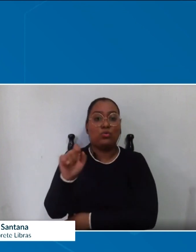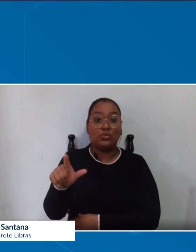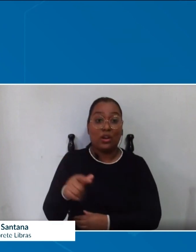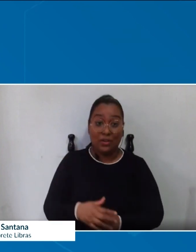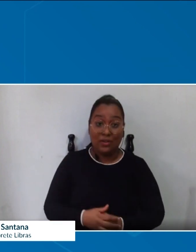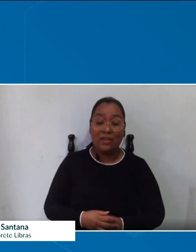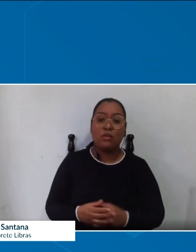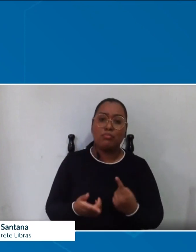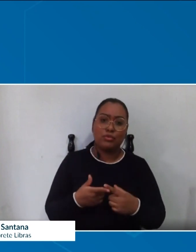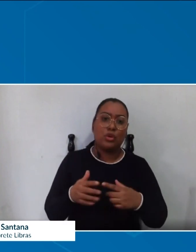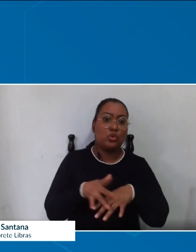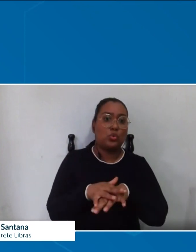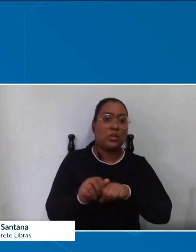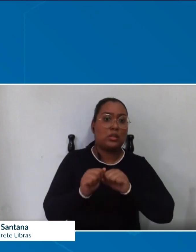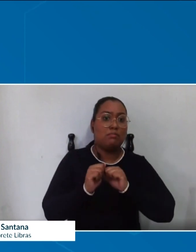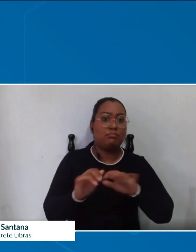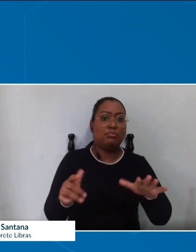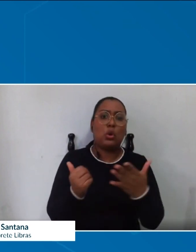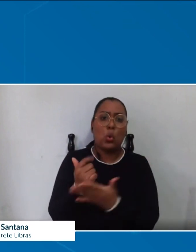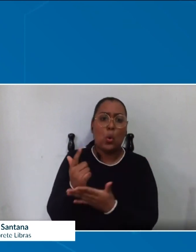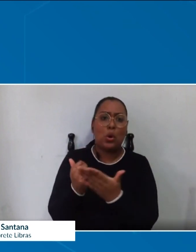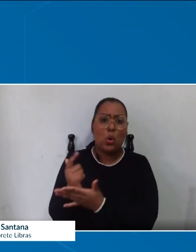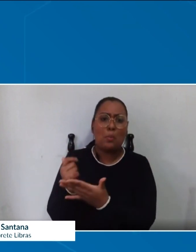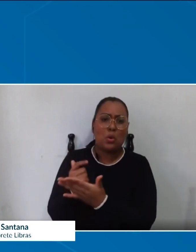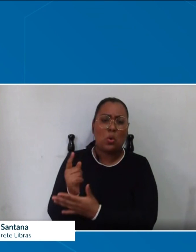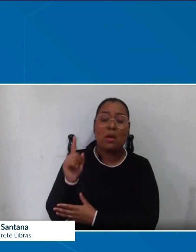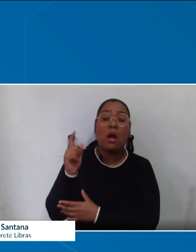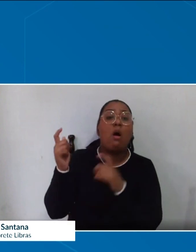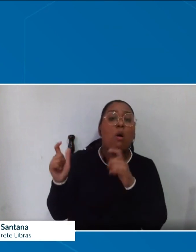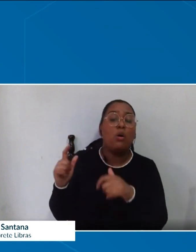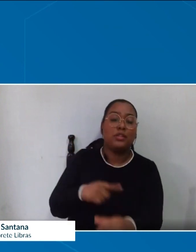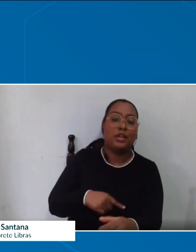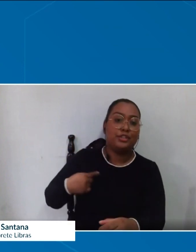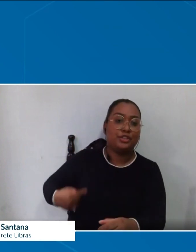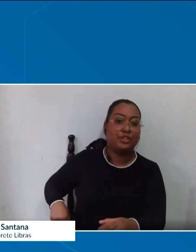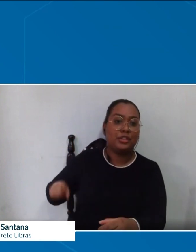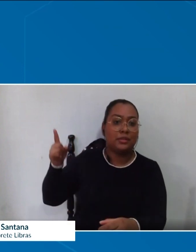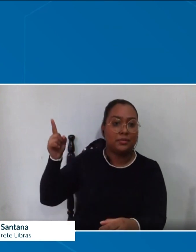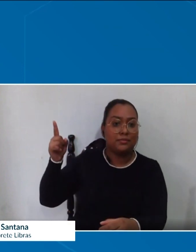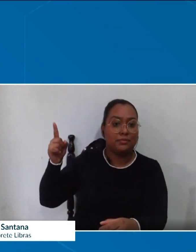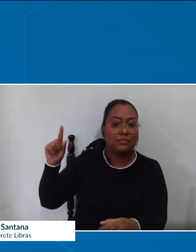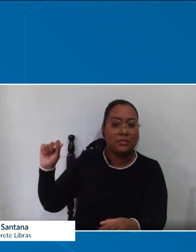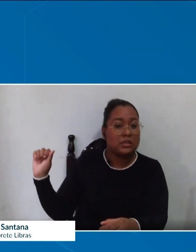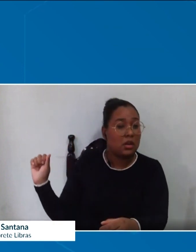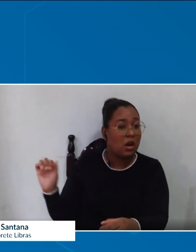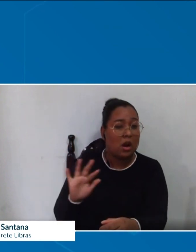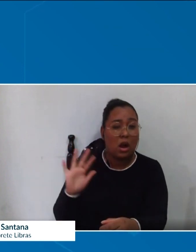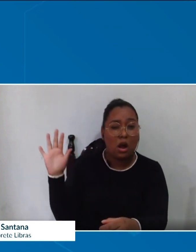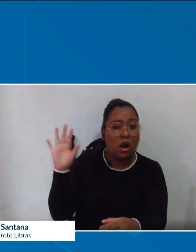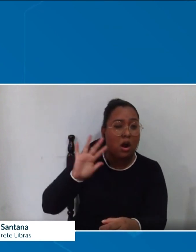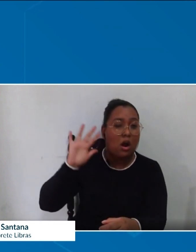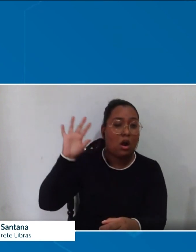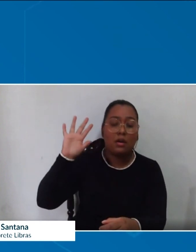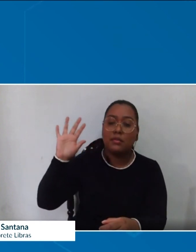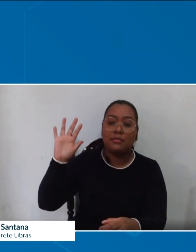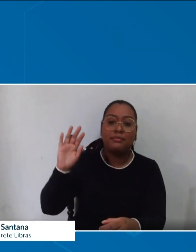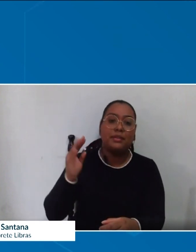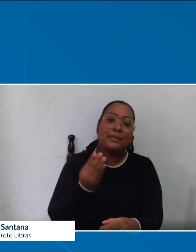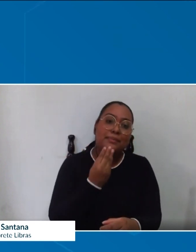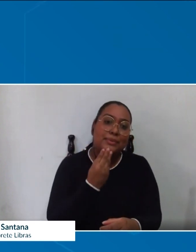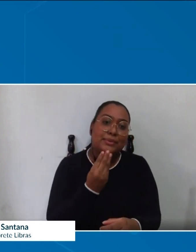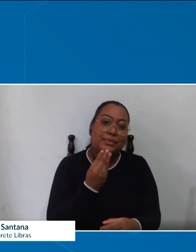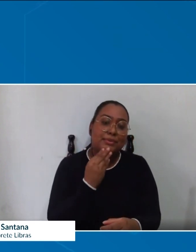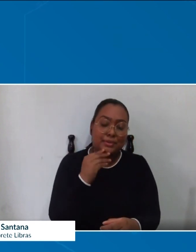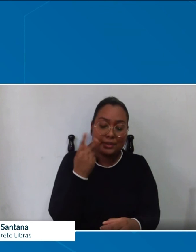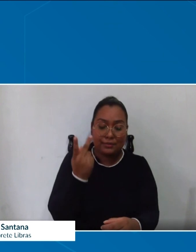né, tendo que comprar esse espessante lá da China a preços absurdos, quando a gente poderia estar